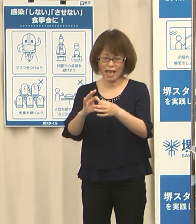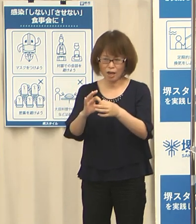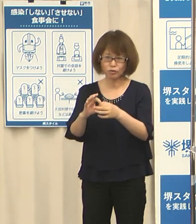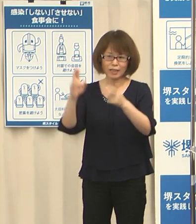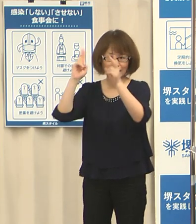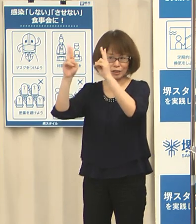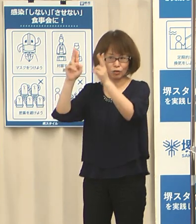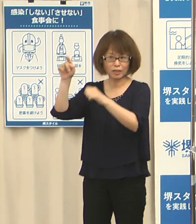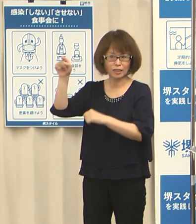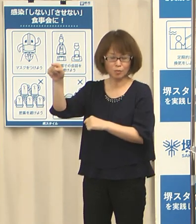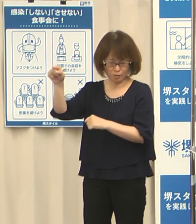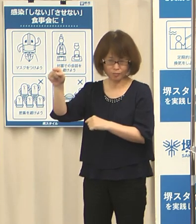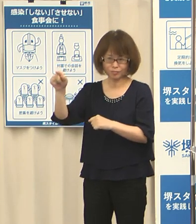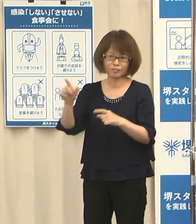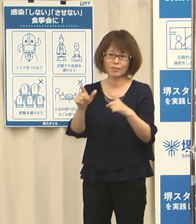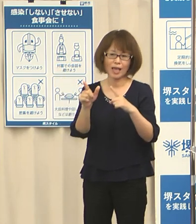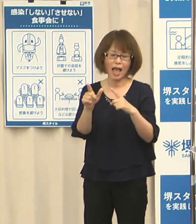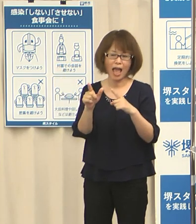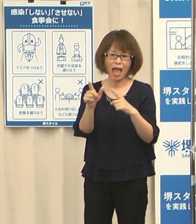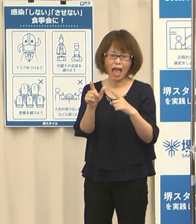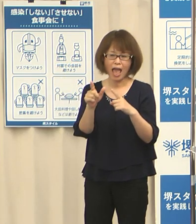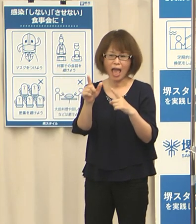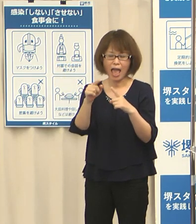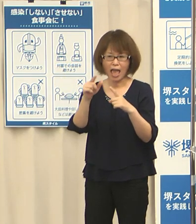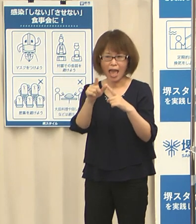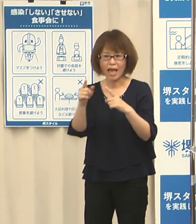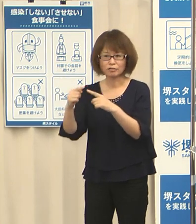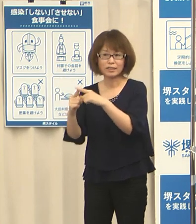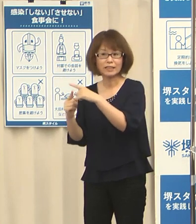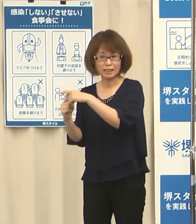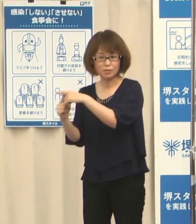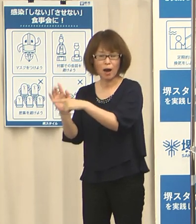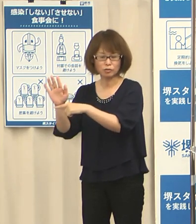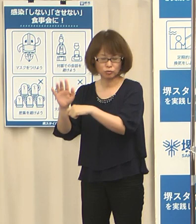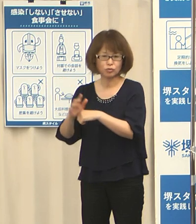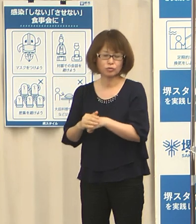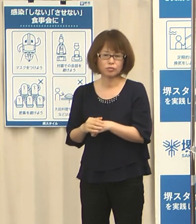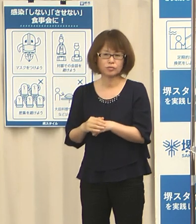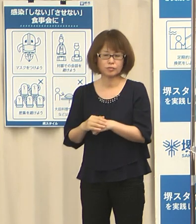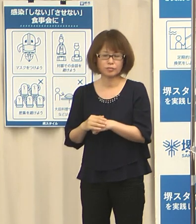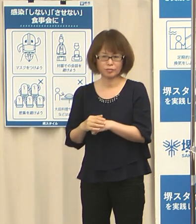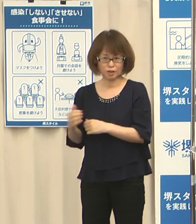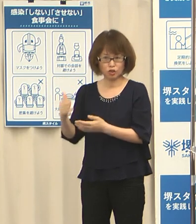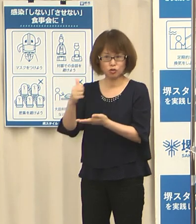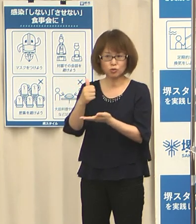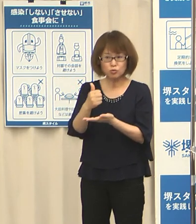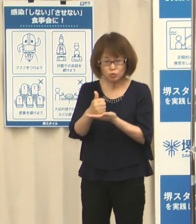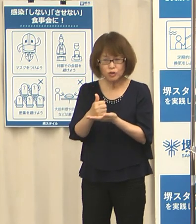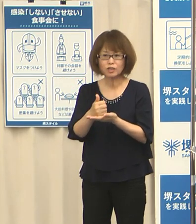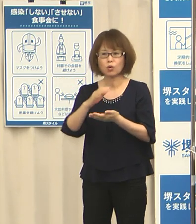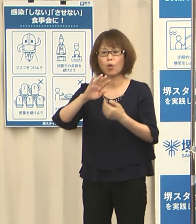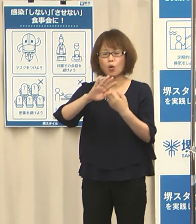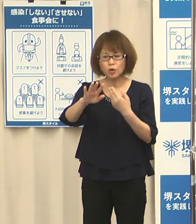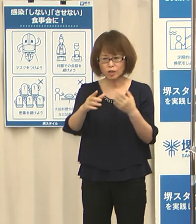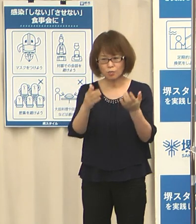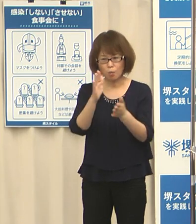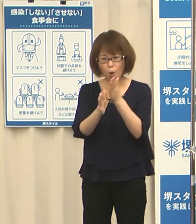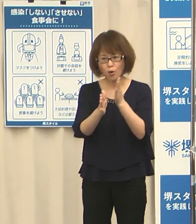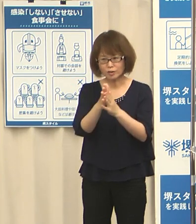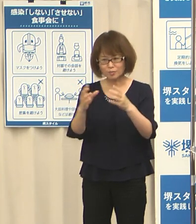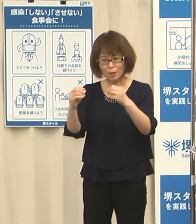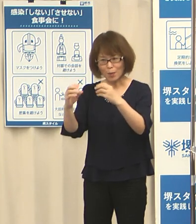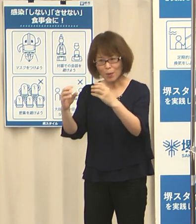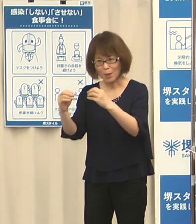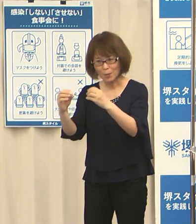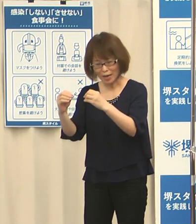例えばNTT 西日本さんあるんですが、就任後にもう一度お話をじっくりとしてですね、これまで結構